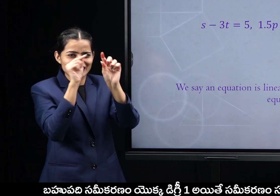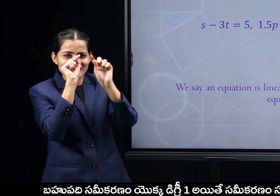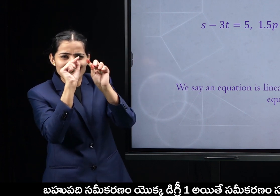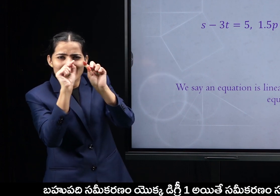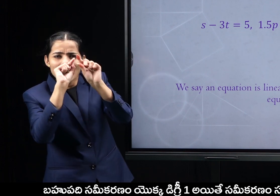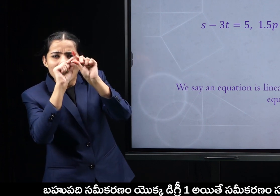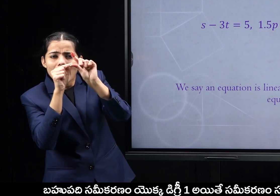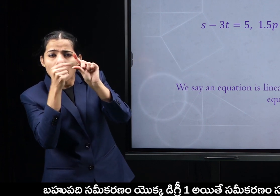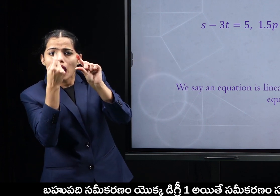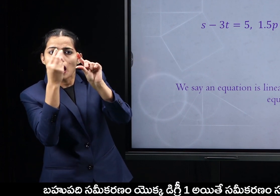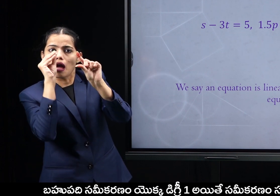చెప్తాం.